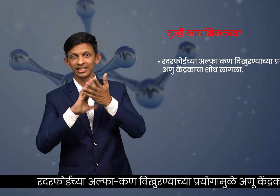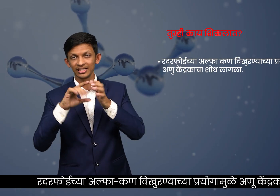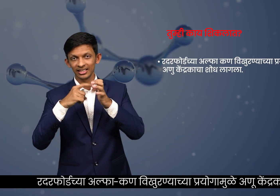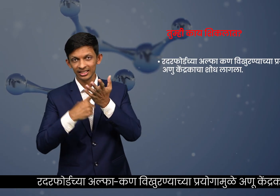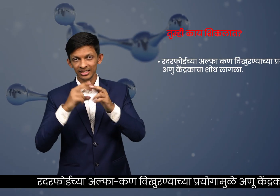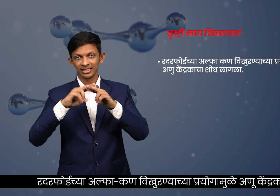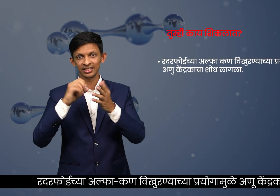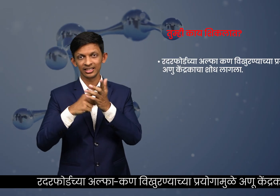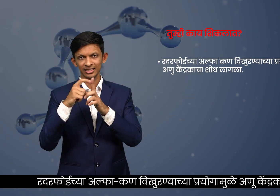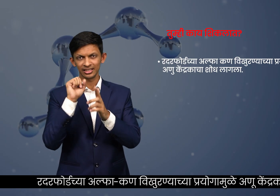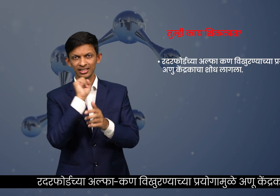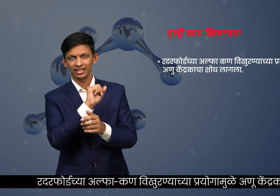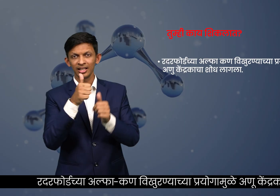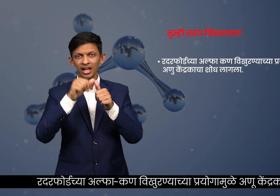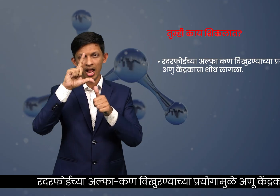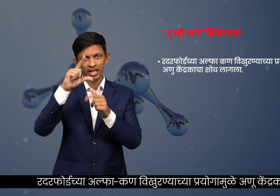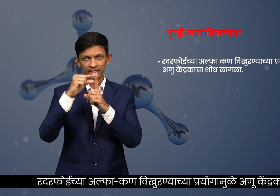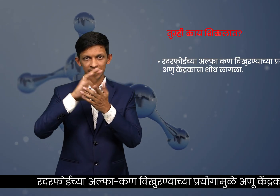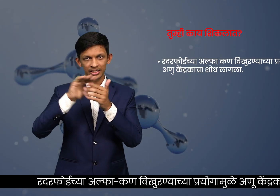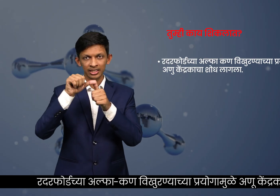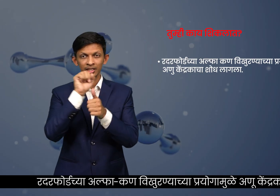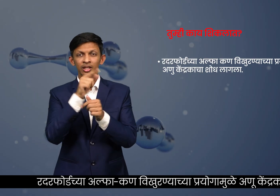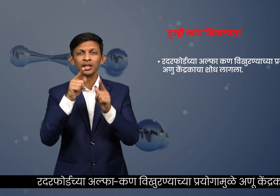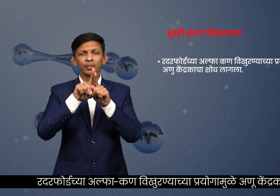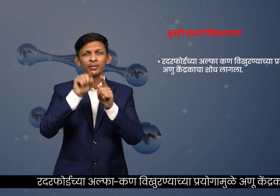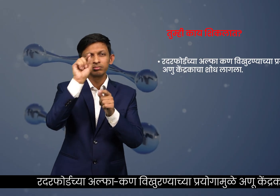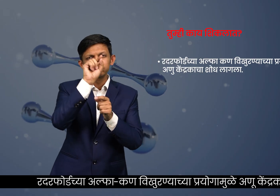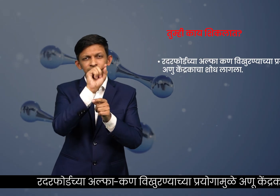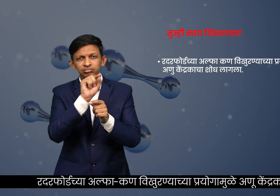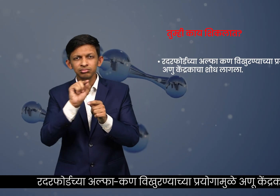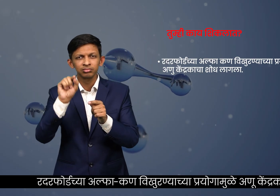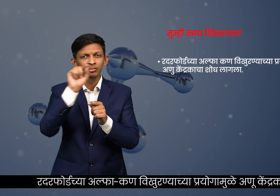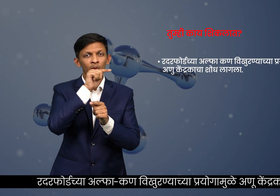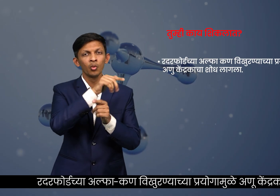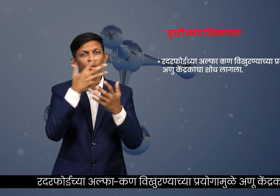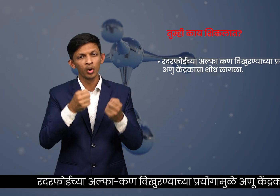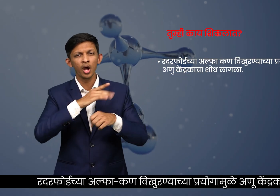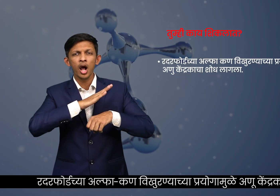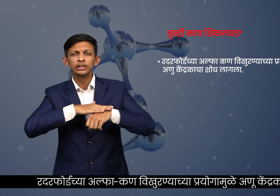रदरफोर्ड्सच्या अल्फा कण विखुरण्याच्या प्रयोगामुळे अणुकेंद्राचा शोध लागला.